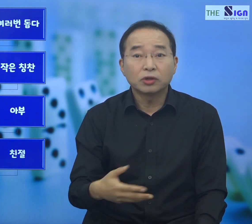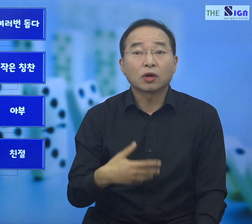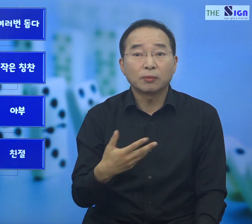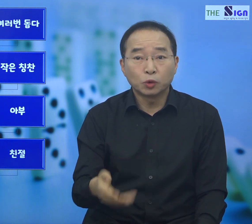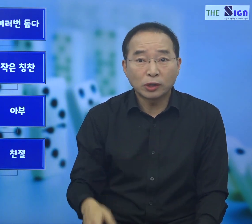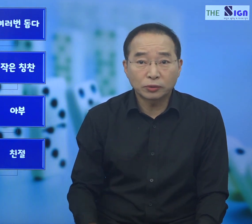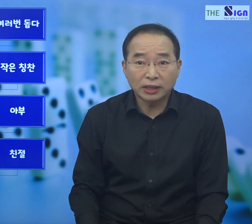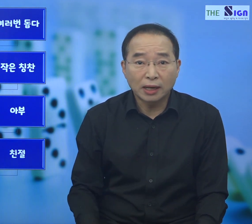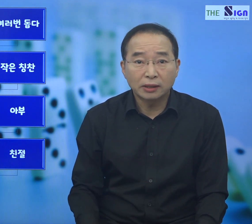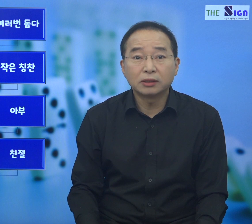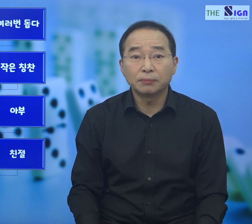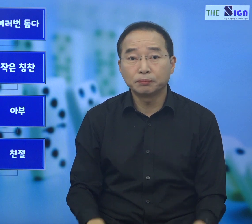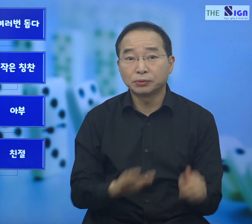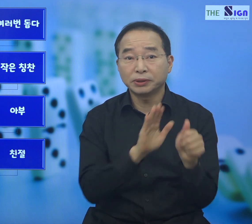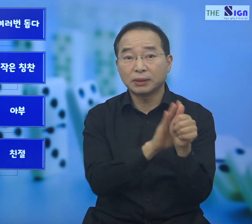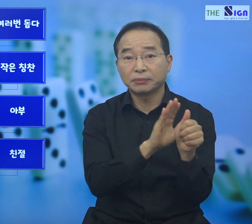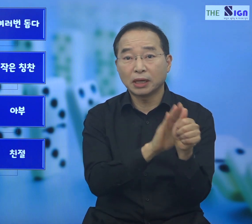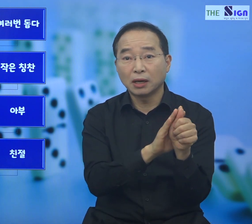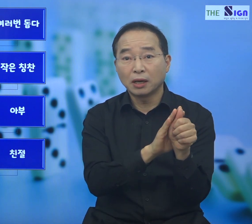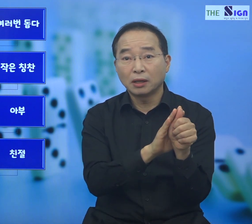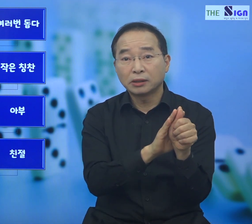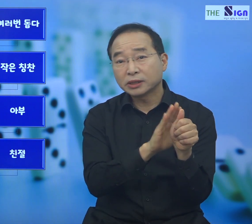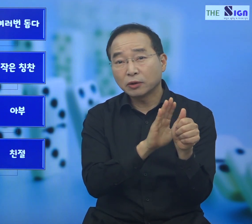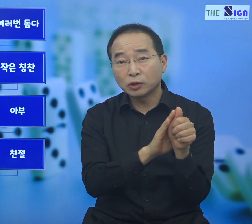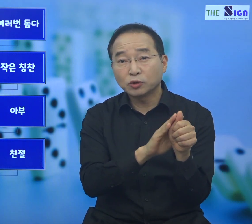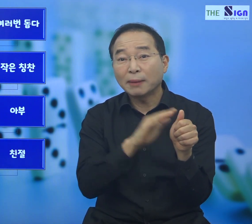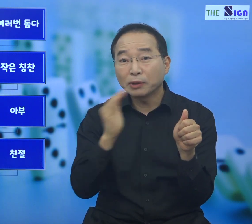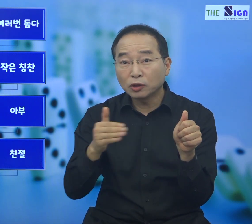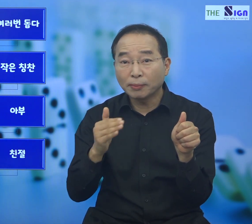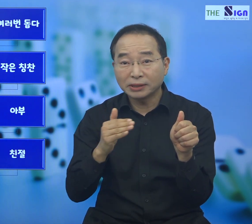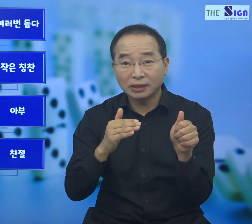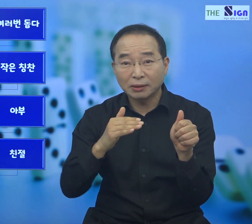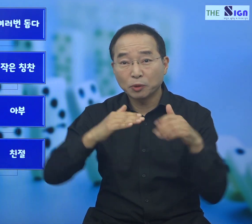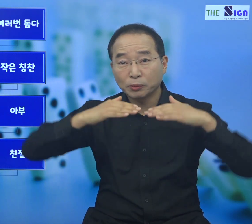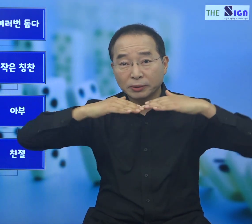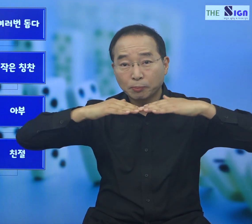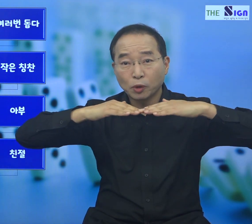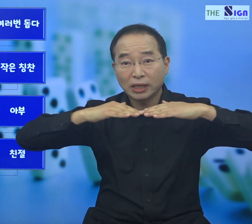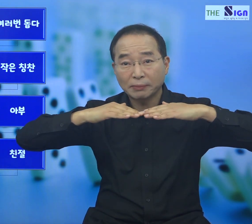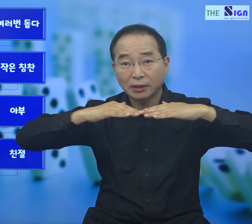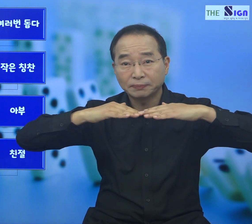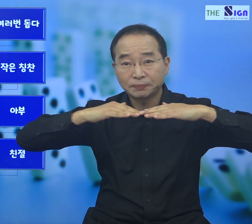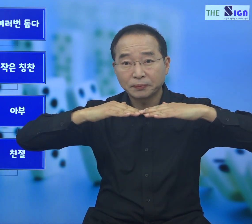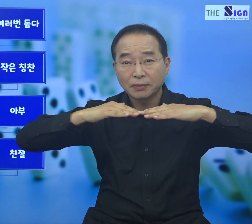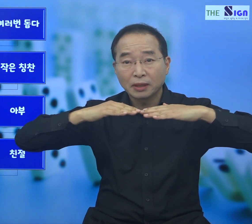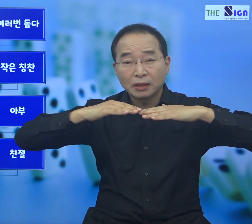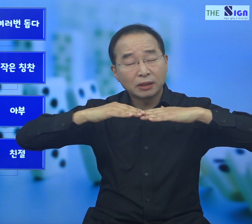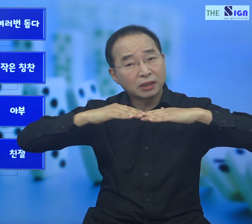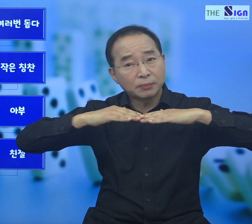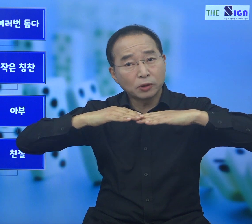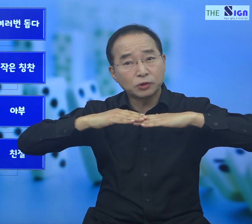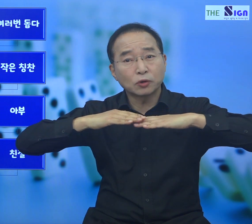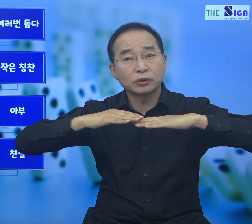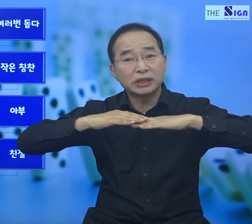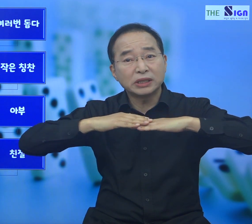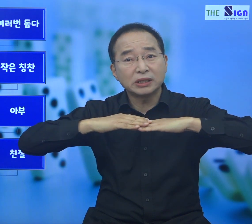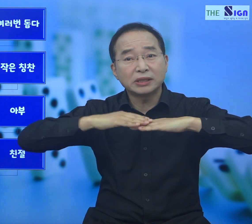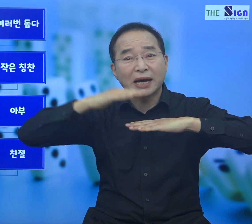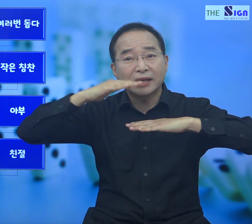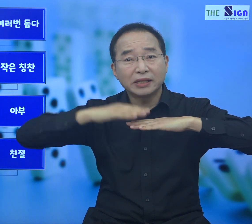여러 번 도와줬다, 이런 부분이 됩니다. 자, 여기 또 한 번 더 파생되면 뭐냐면, 이 기본적으로 이 라인에